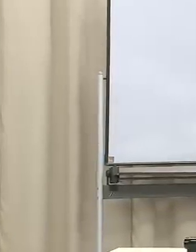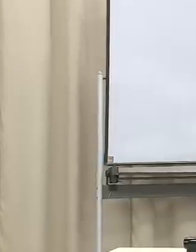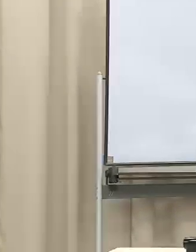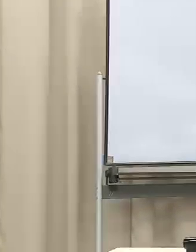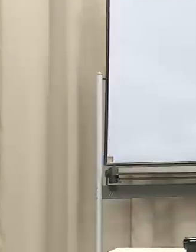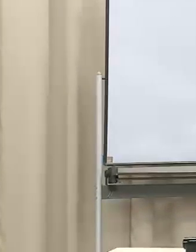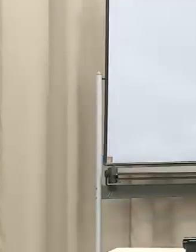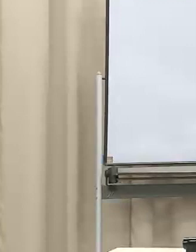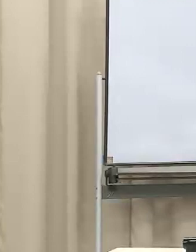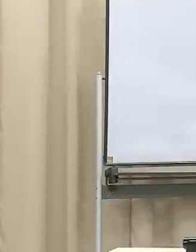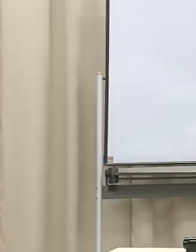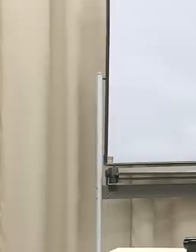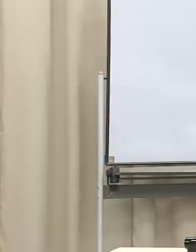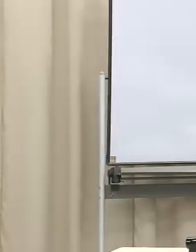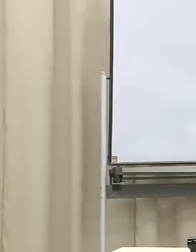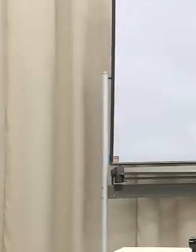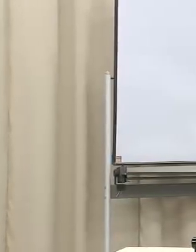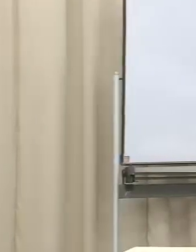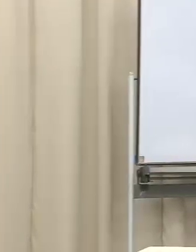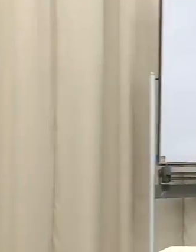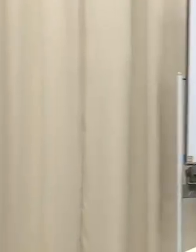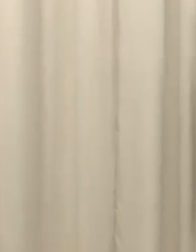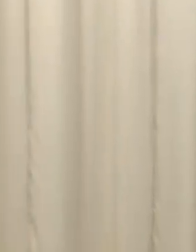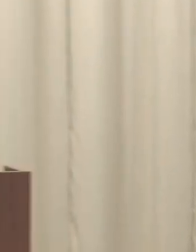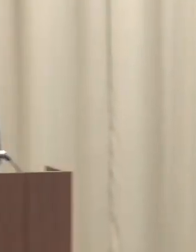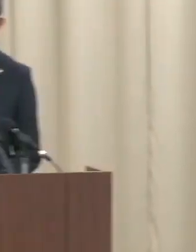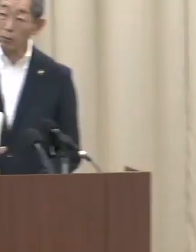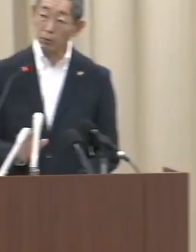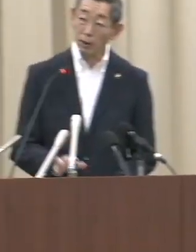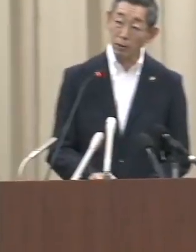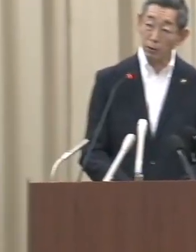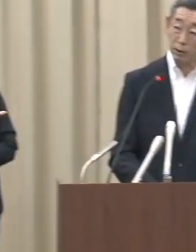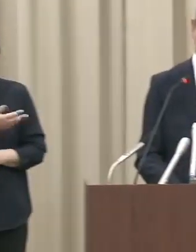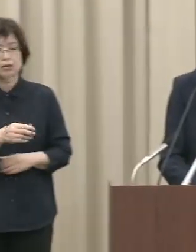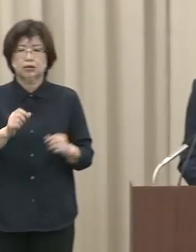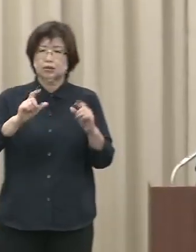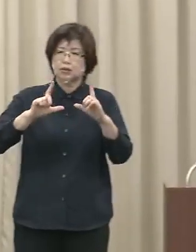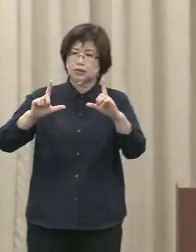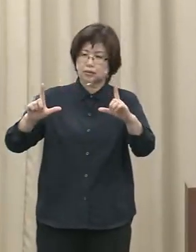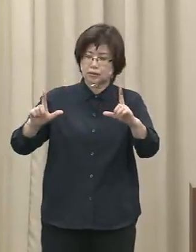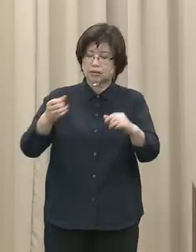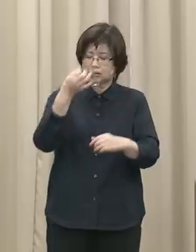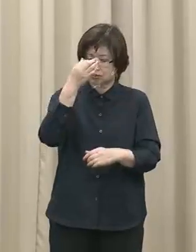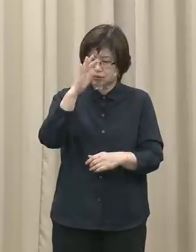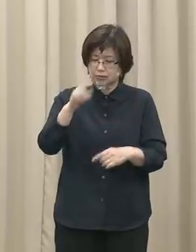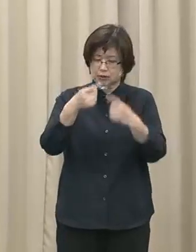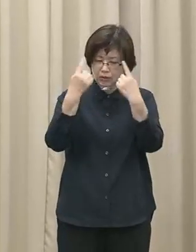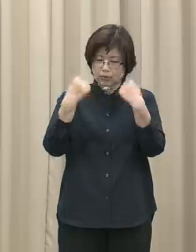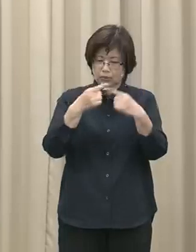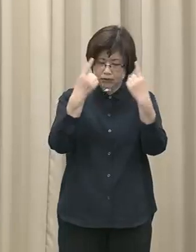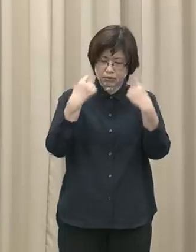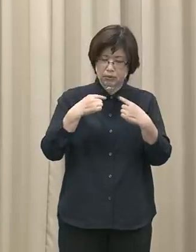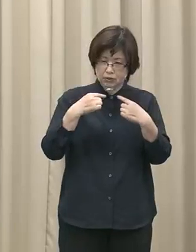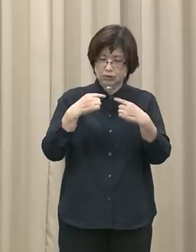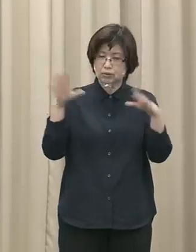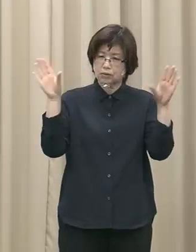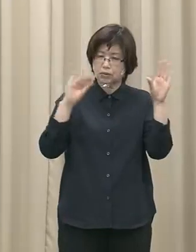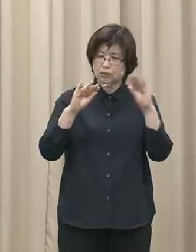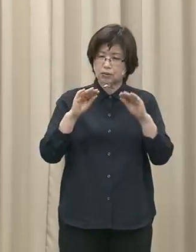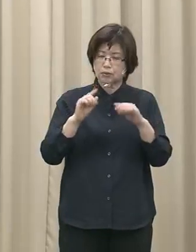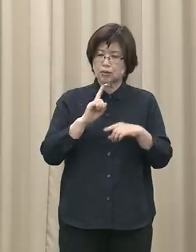いや、すいません、個別のことはですね、お答えを差し控えさせていただきたいと思います。